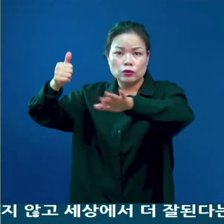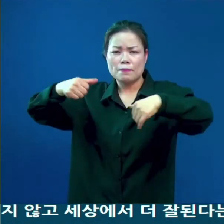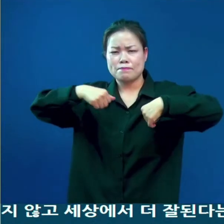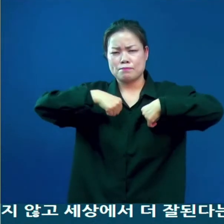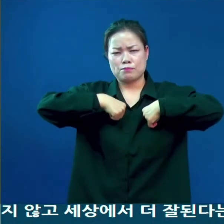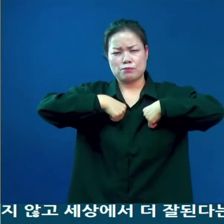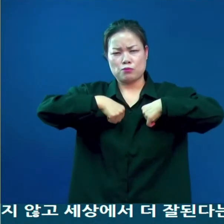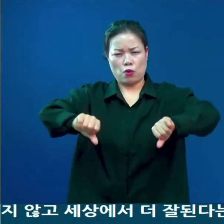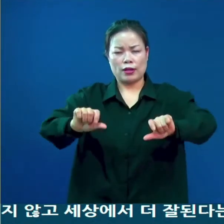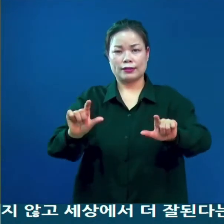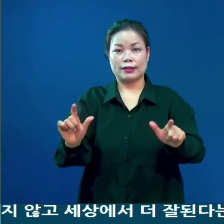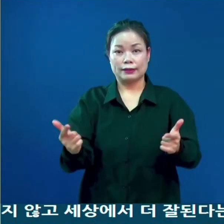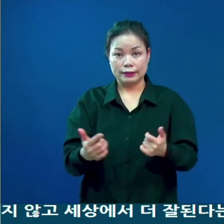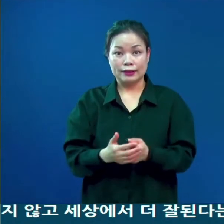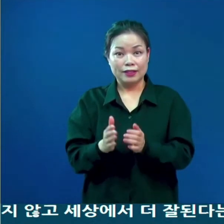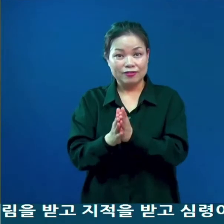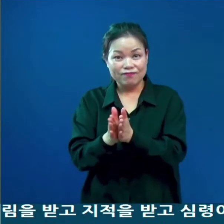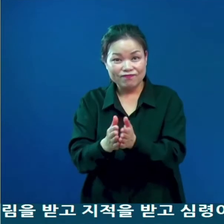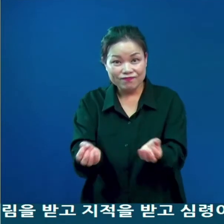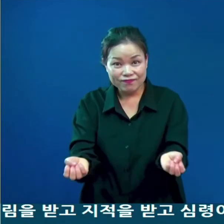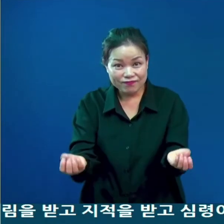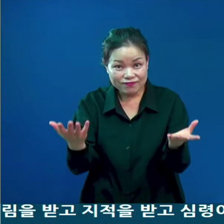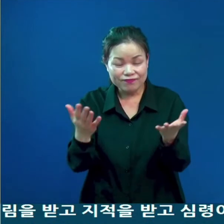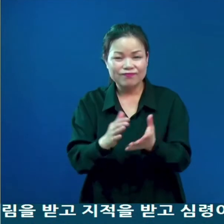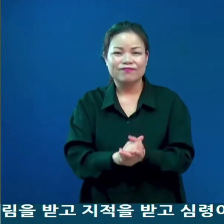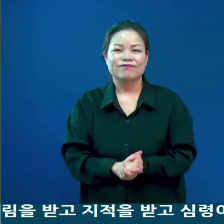포기하지 않으셨다는 거예요. 할렐루야.